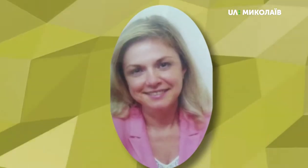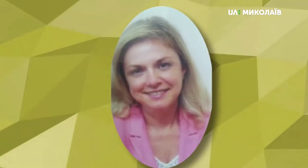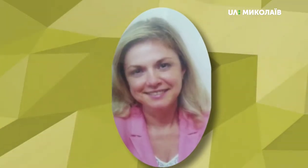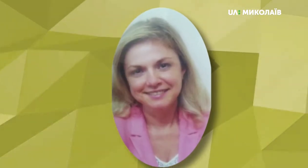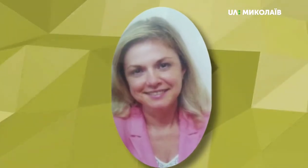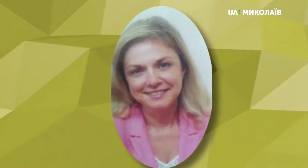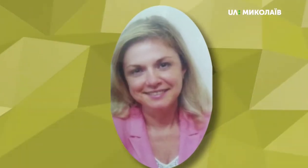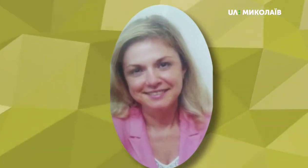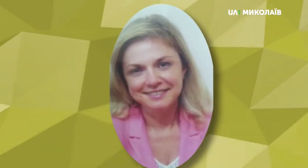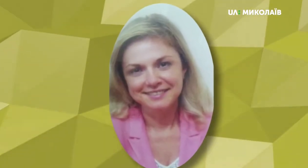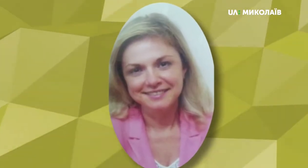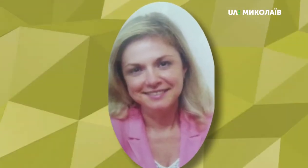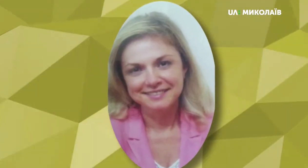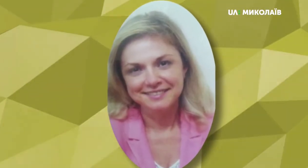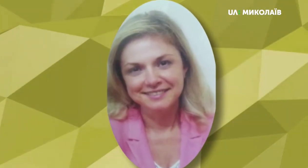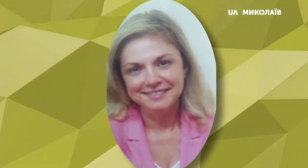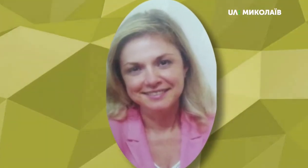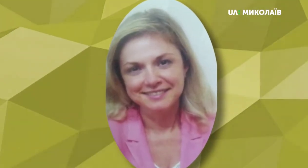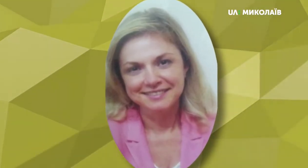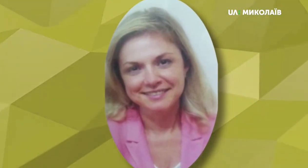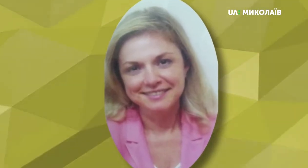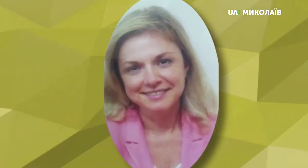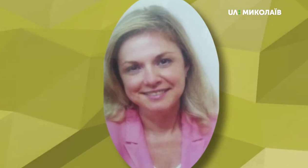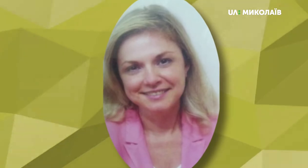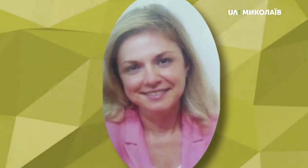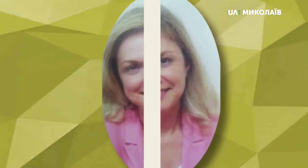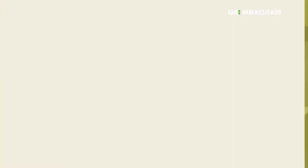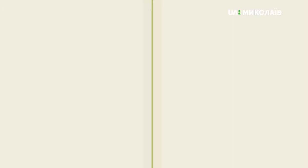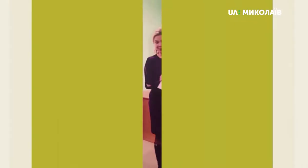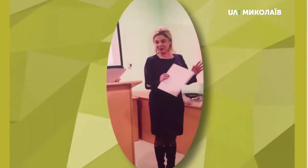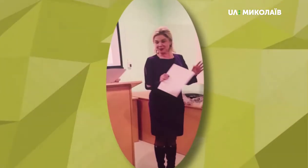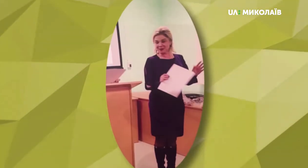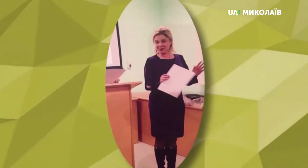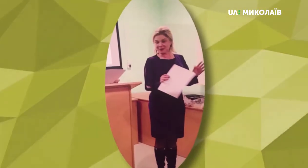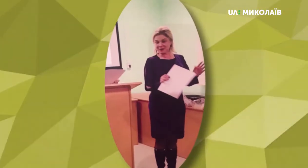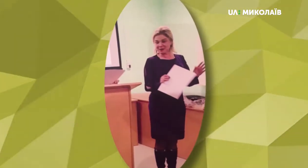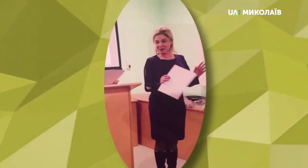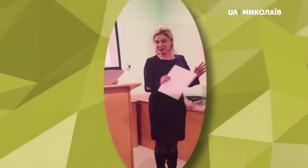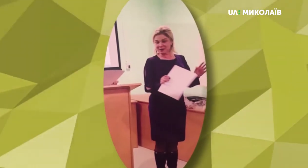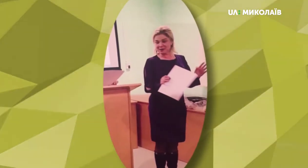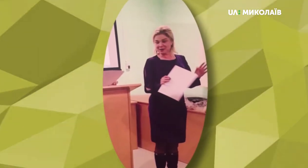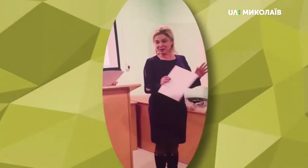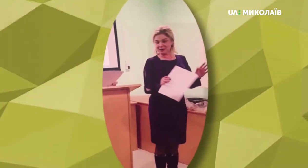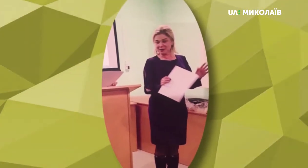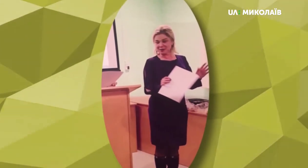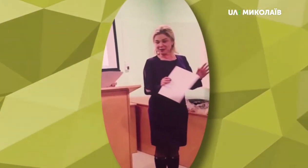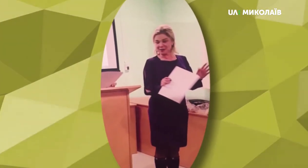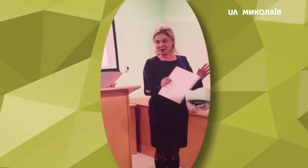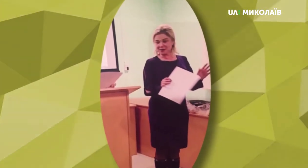Тетяна Мисникова – перекладачка жестової мови першої категорії. Працює в Миколаївській територіальній організації нечуючих з 2004 року.